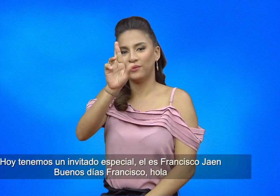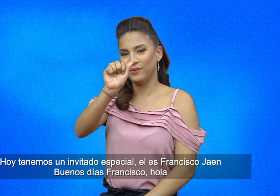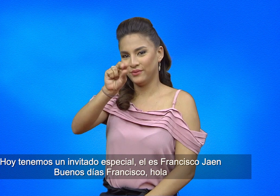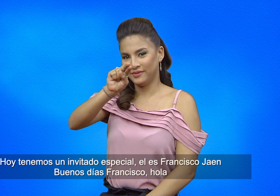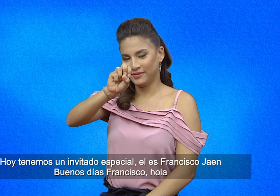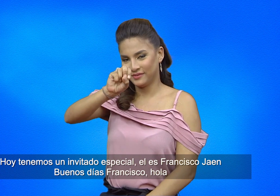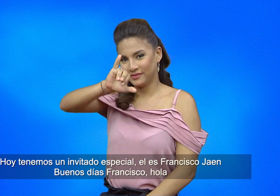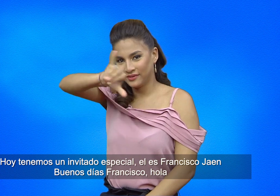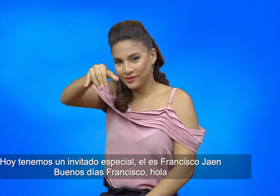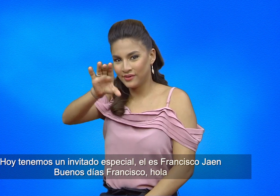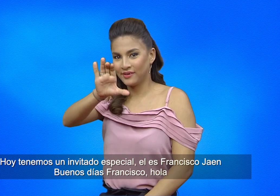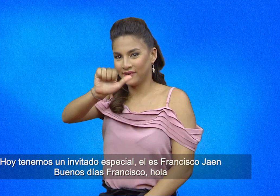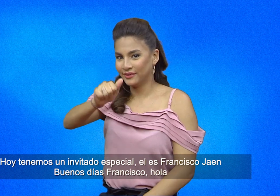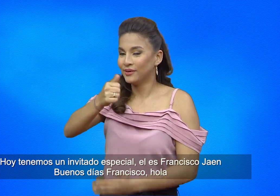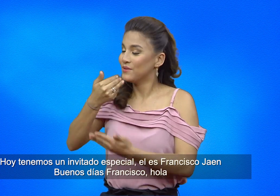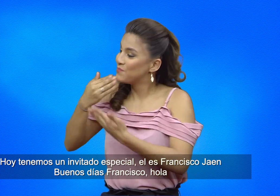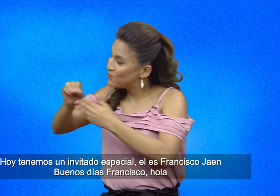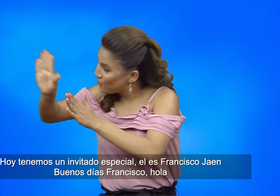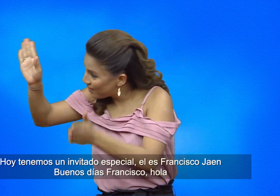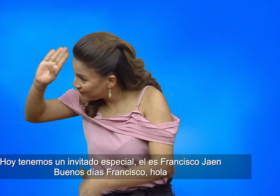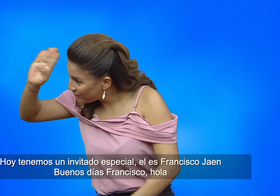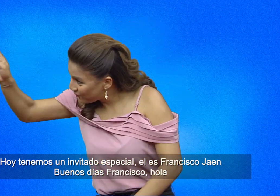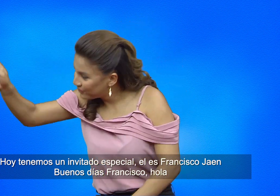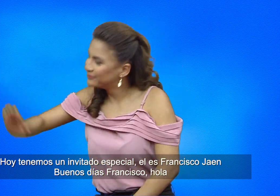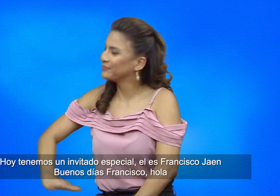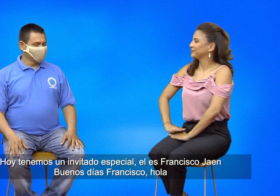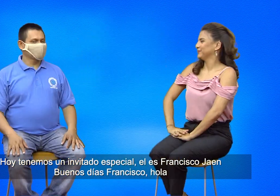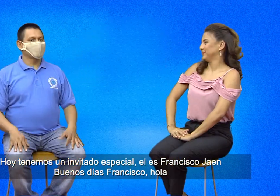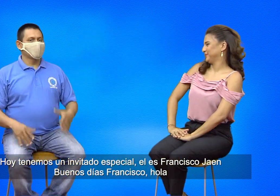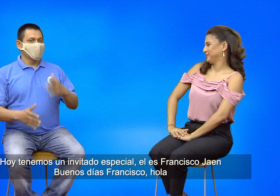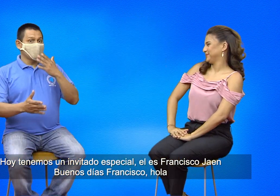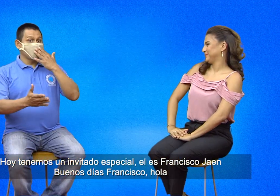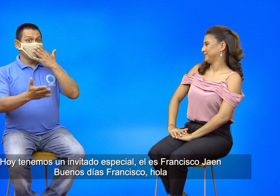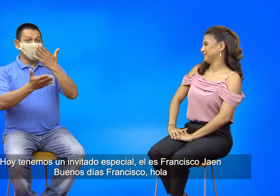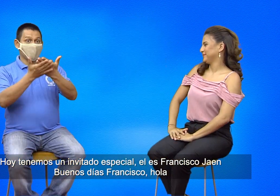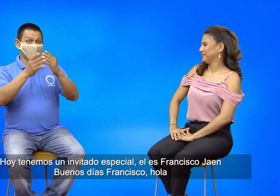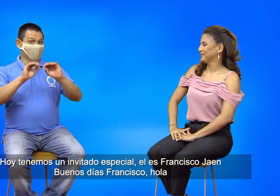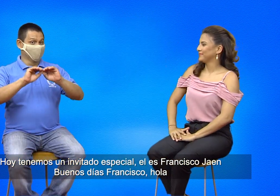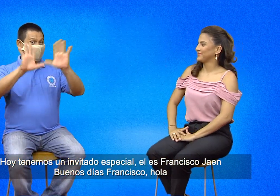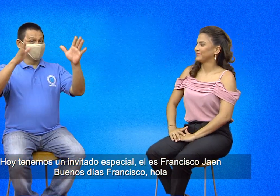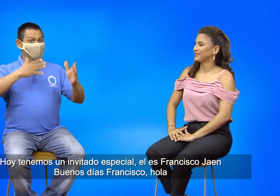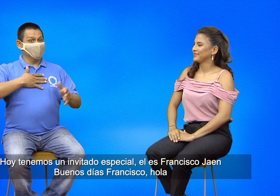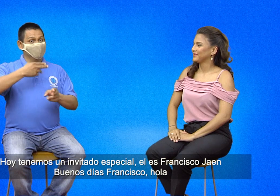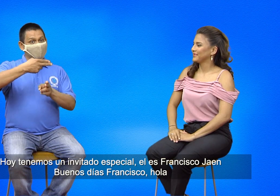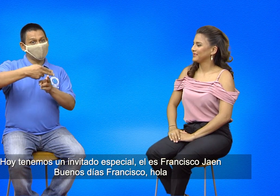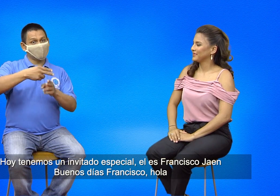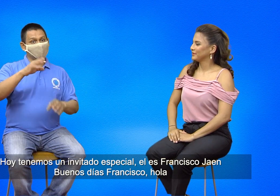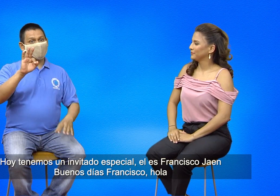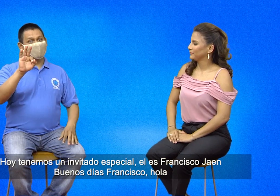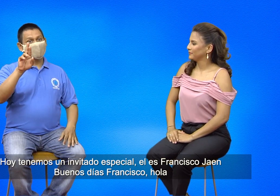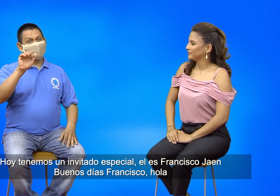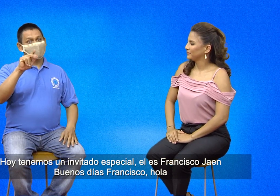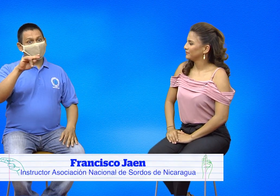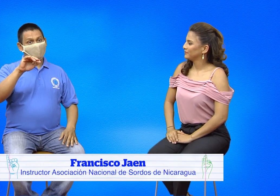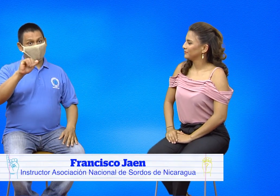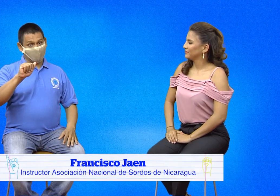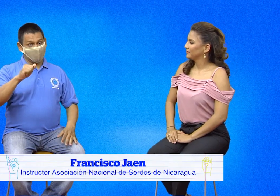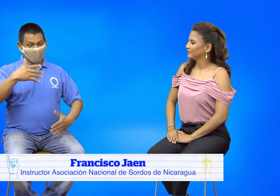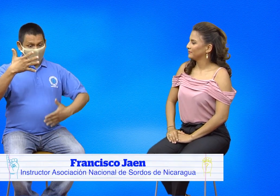invitado especial el es francisco jaén buenos días francisco hola buenos días mi nombre es francisco